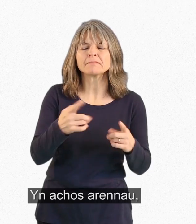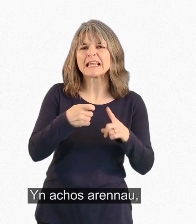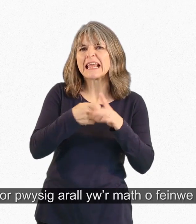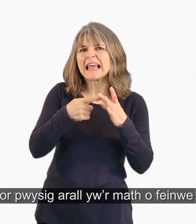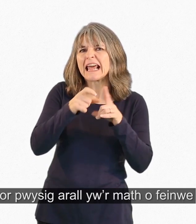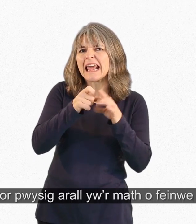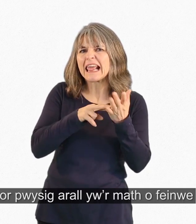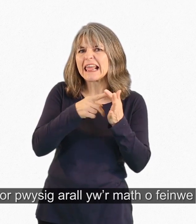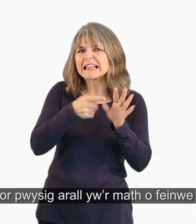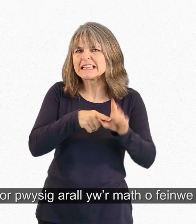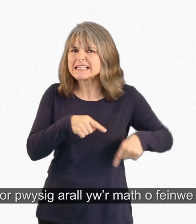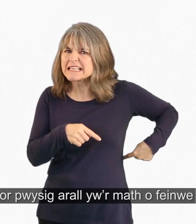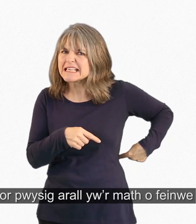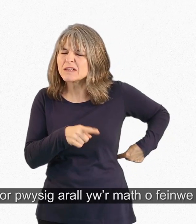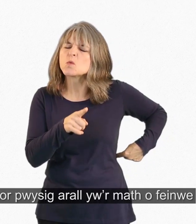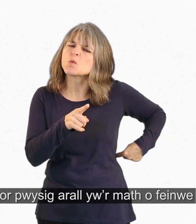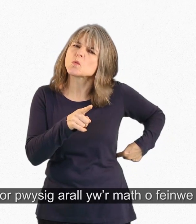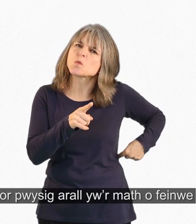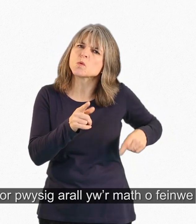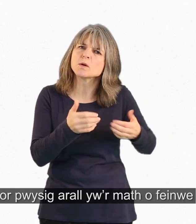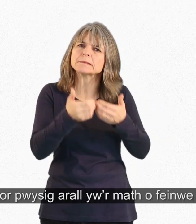Factor pwysig arall yw'r math o feinwe